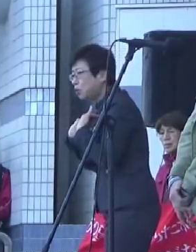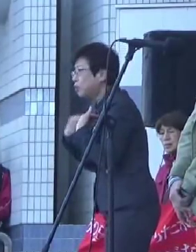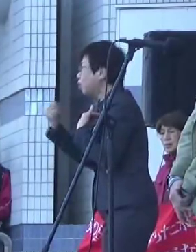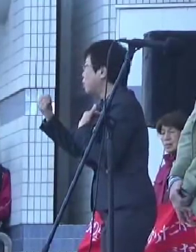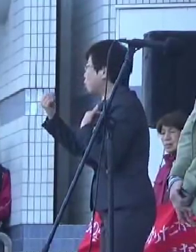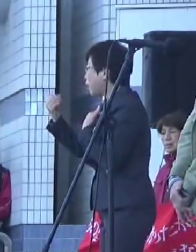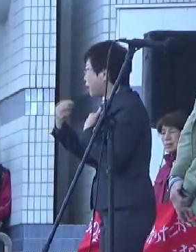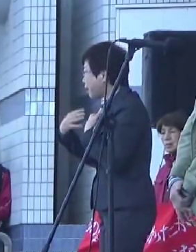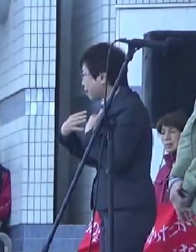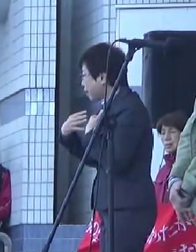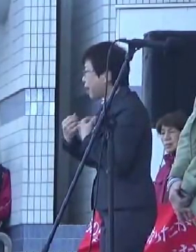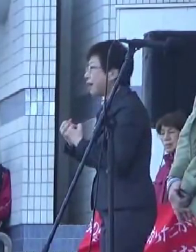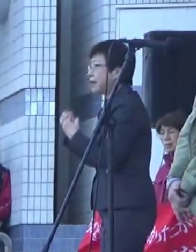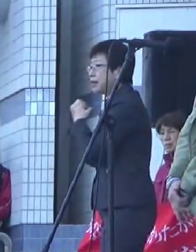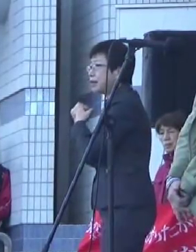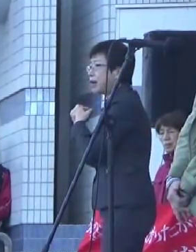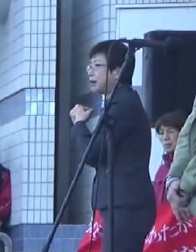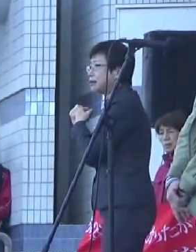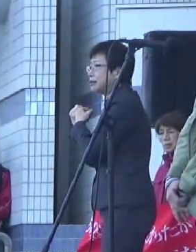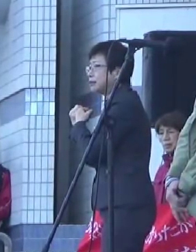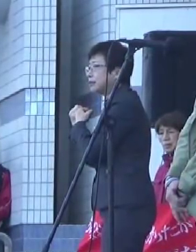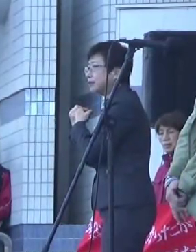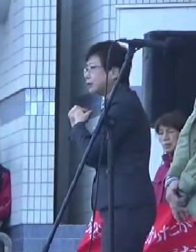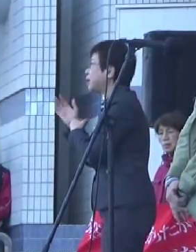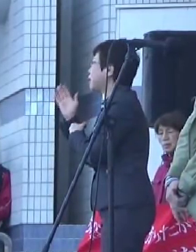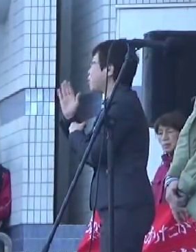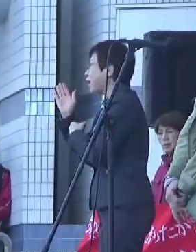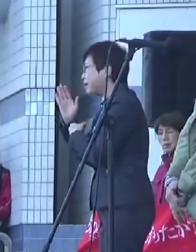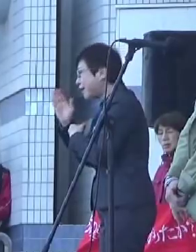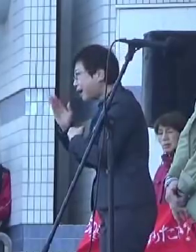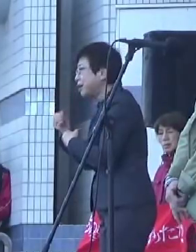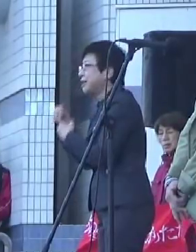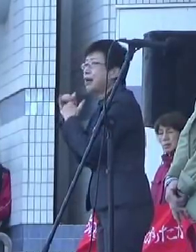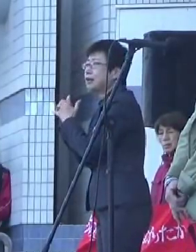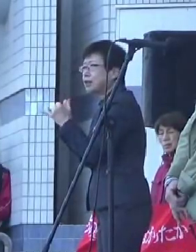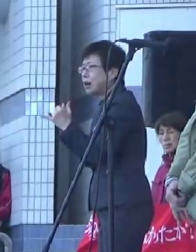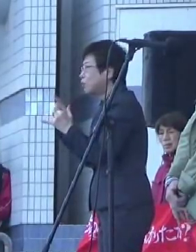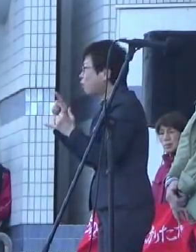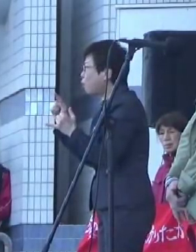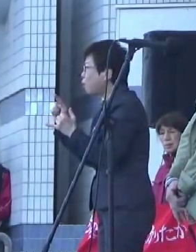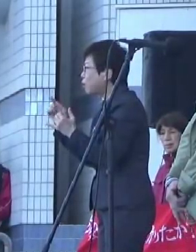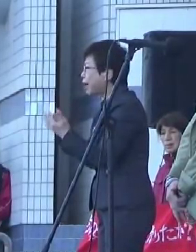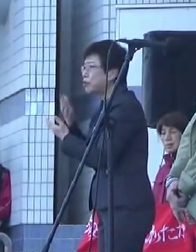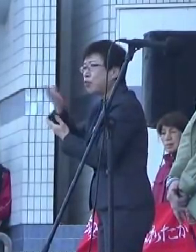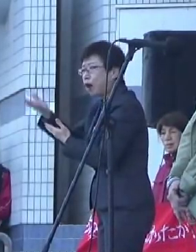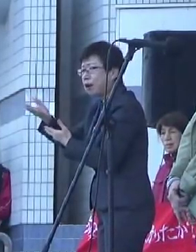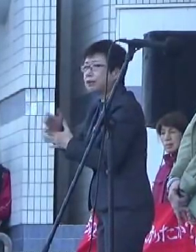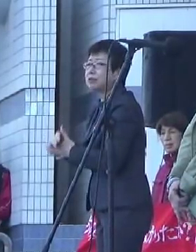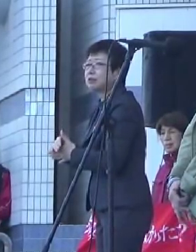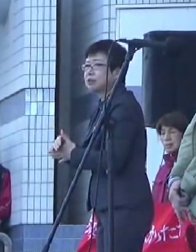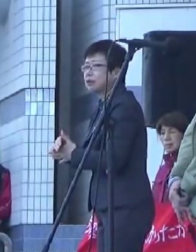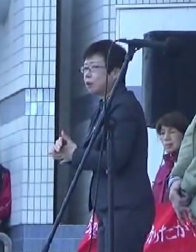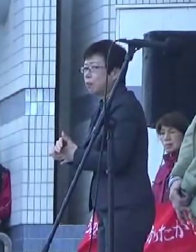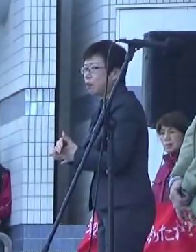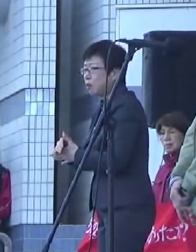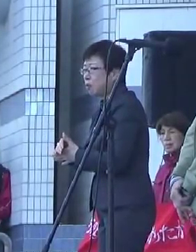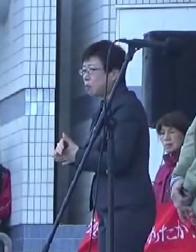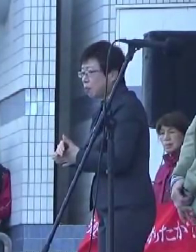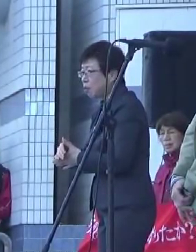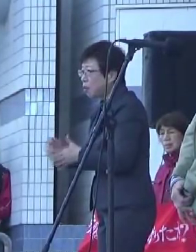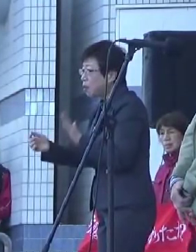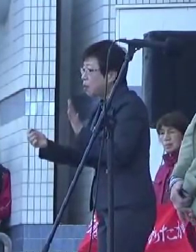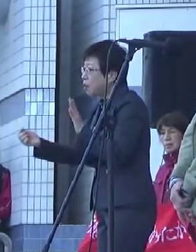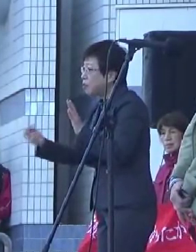難したわけではない避難者がどういう目に遭うかということを見せしめと